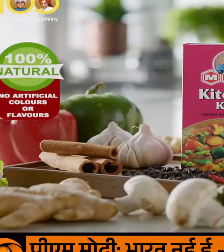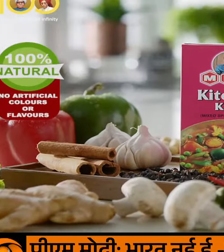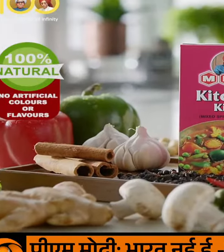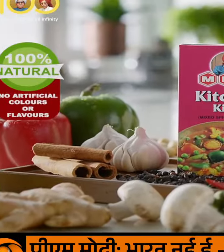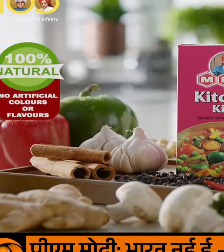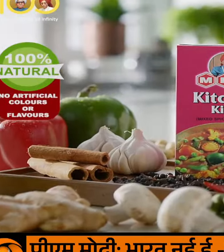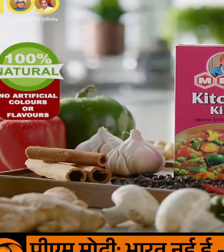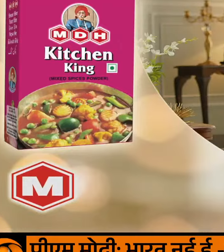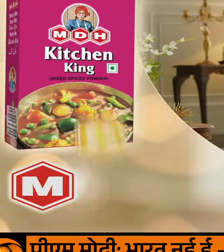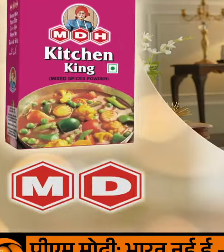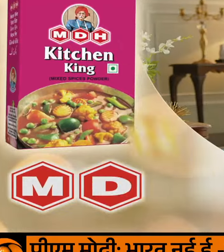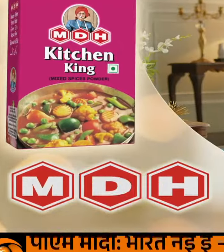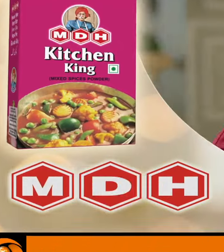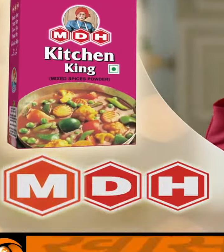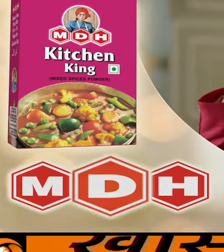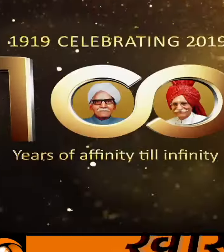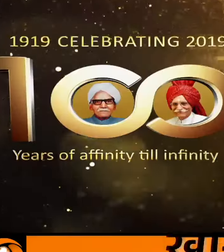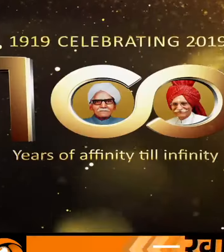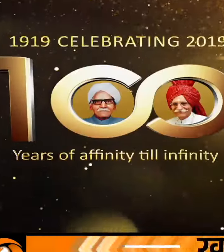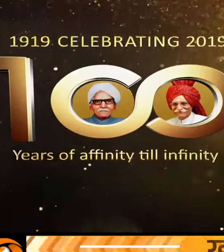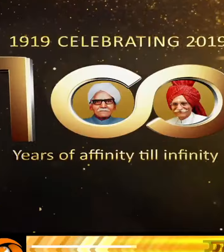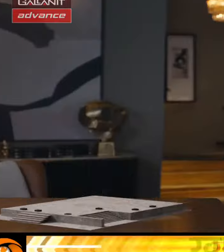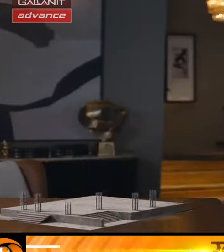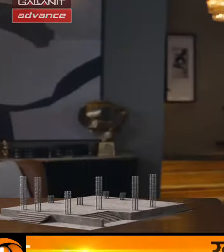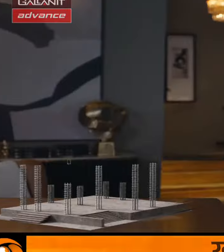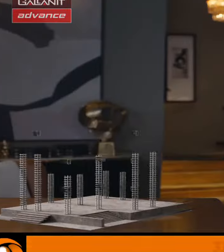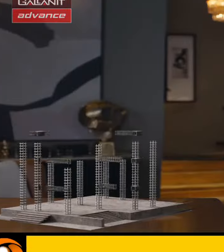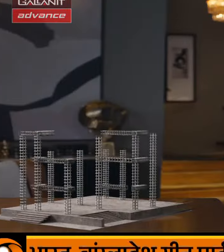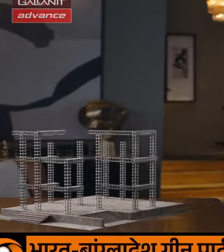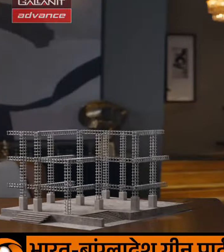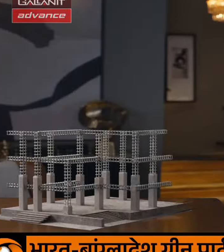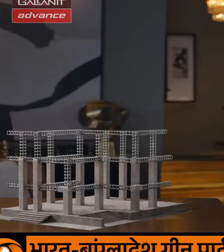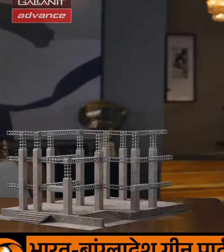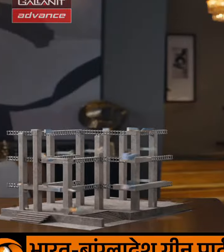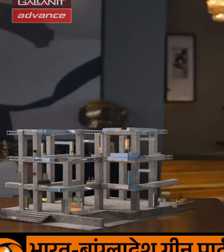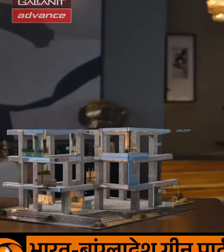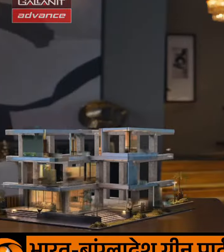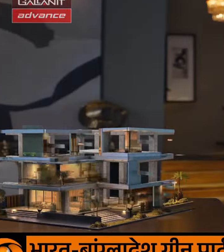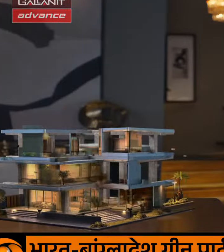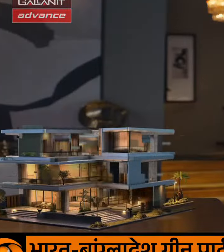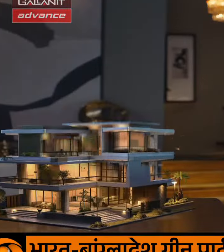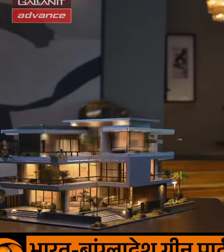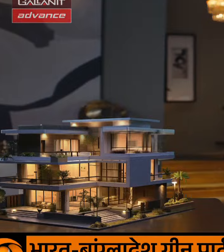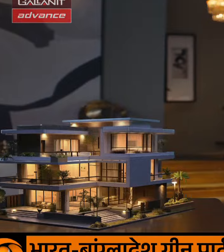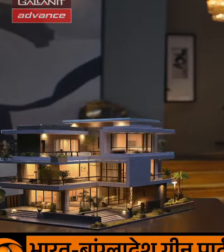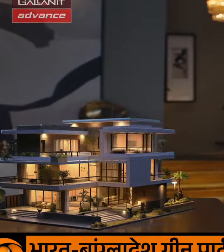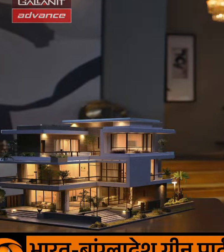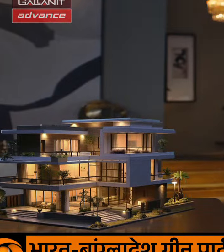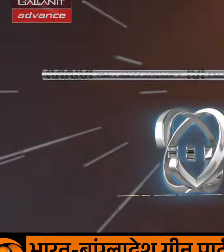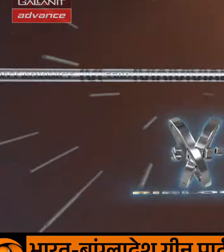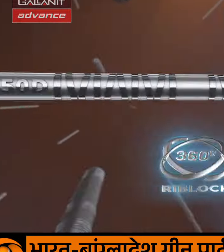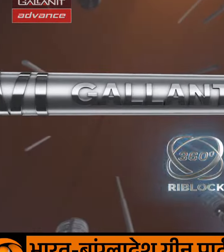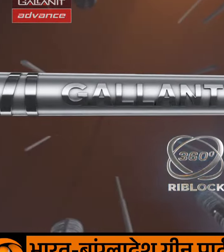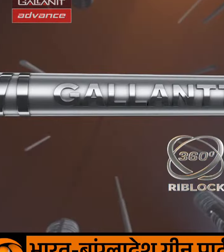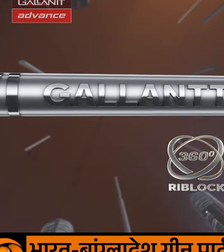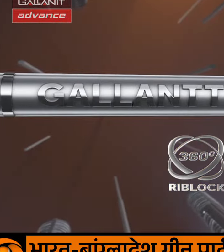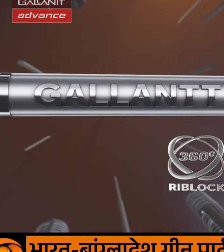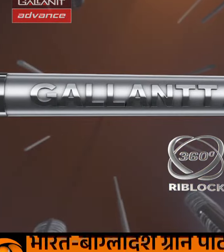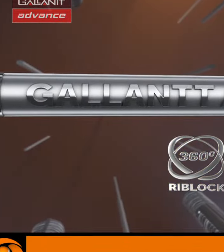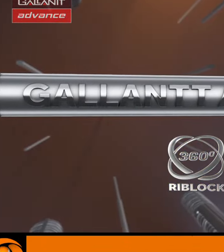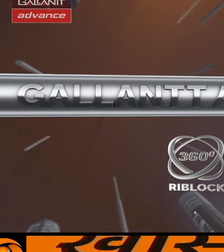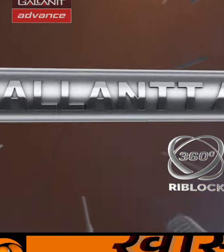बहुत कुछ एडी एमडी बात जब पीढ़ियों के लिए बनने वाले घर की हो तो जिम्मेदारी बड़ी हो जाती है गैलेंट